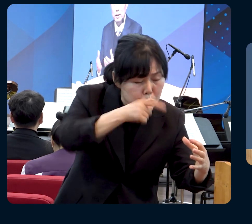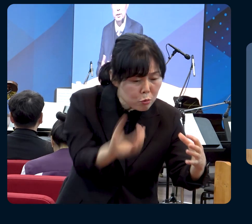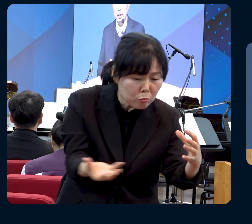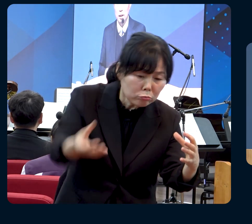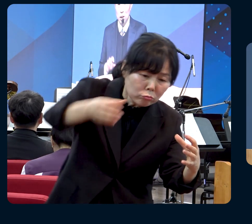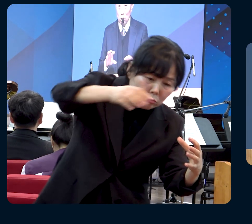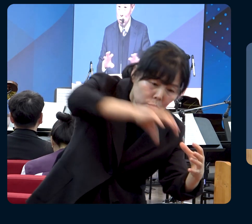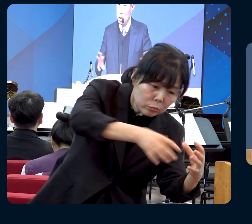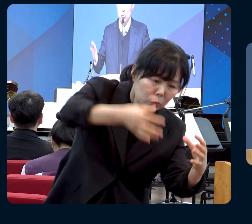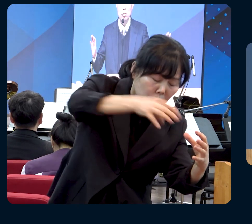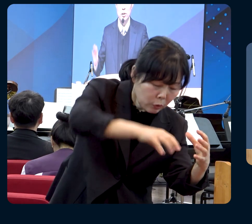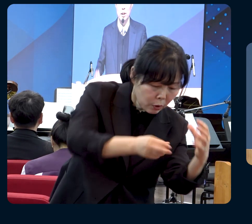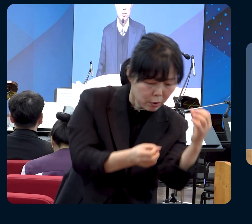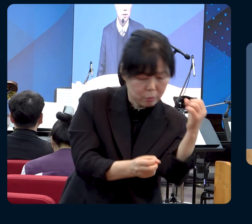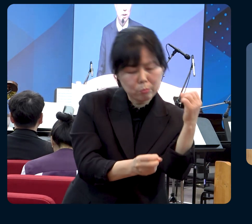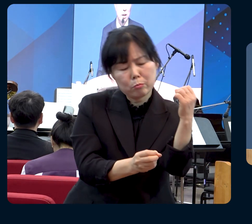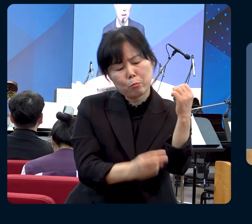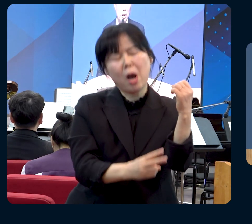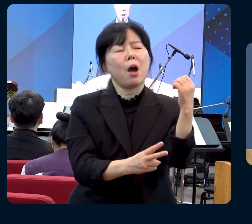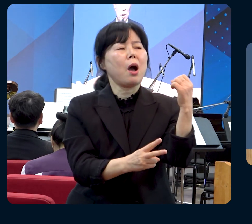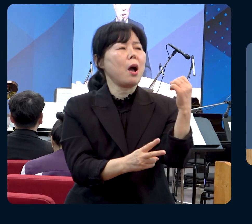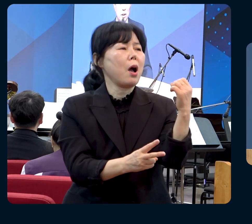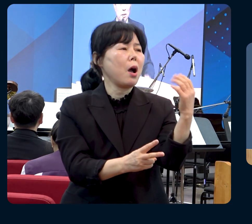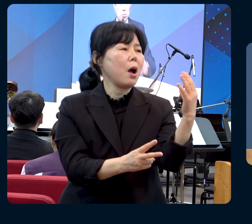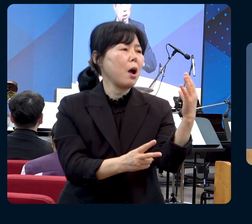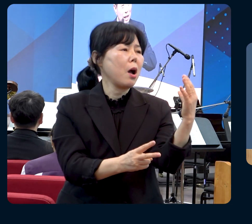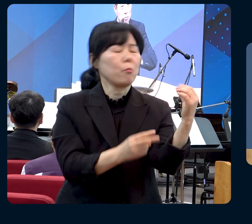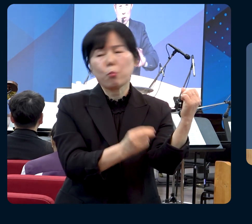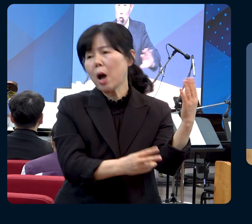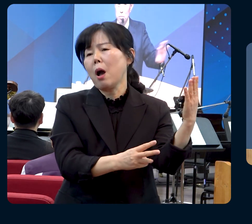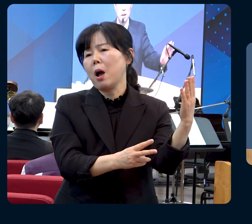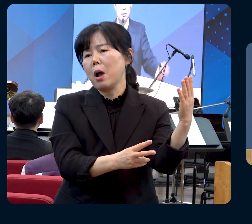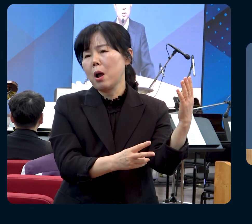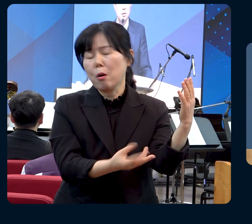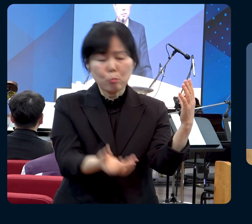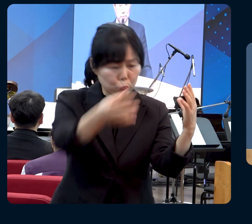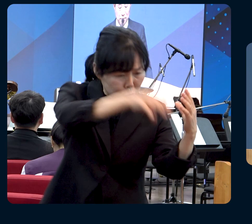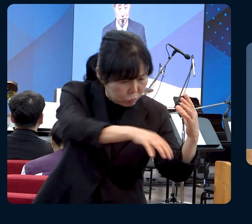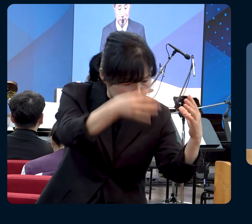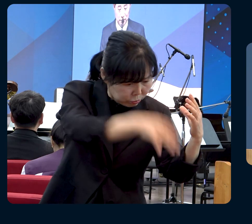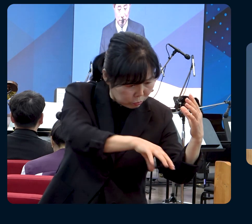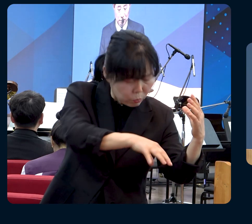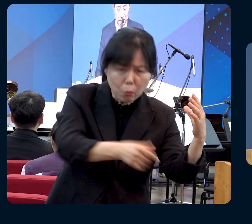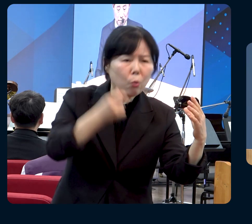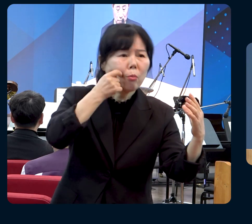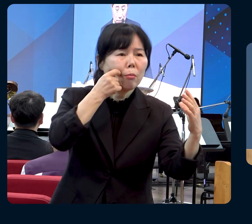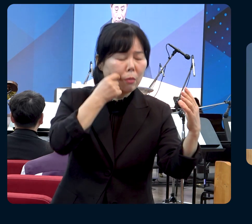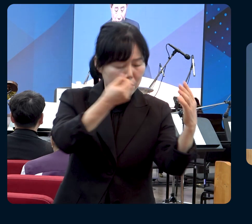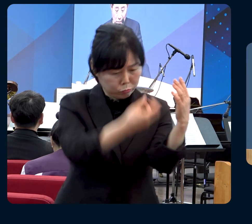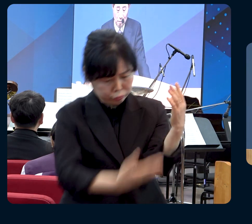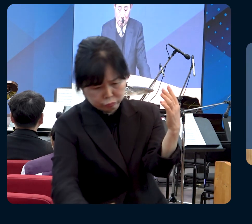웅덩이를 팠는데 터진 웅덩이라는 거예요. 물을 담을 수 없다는 거죠.